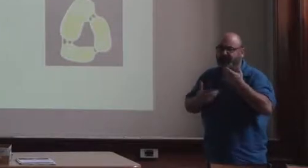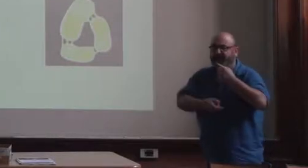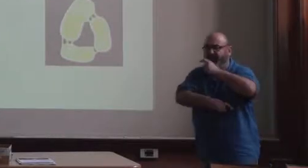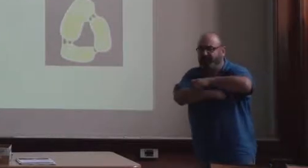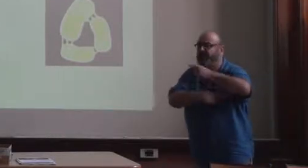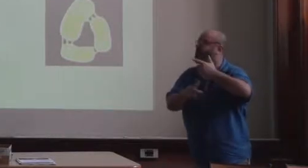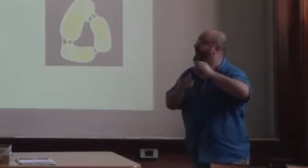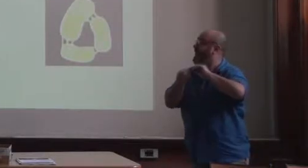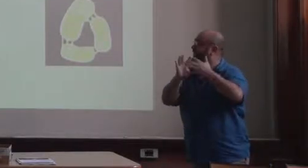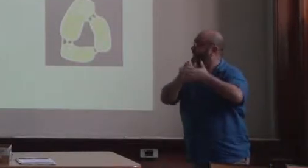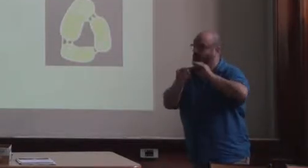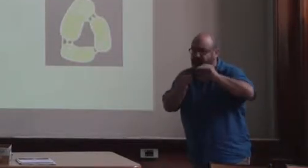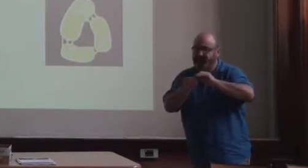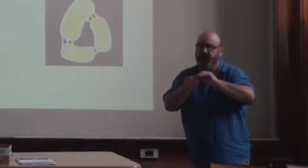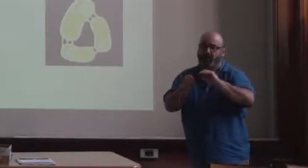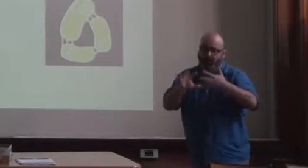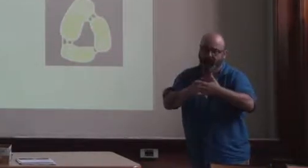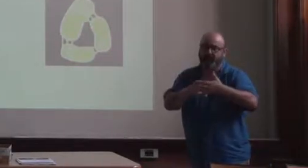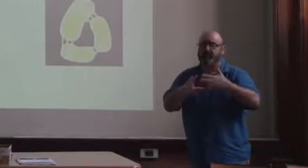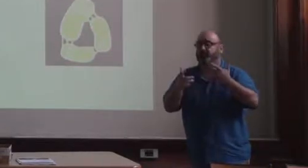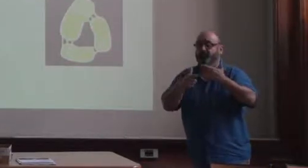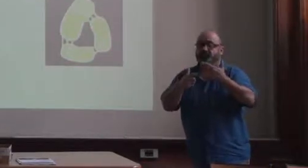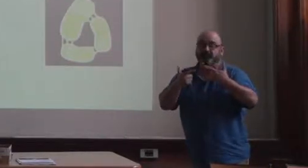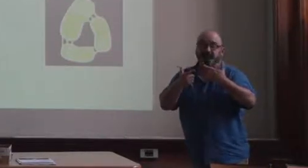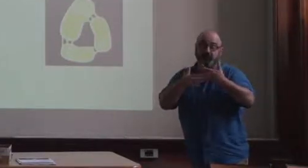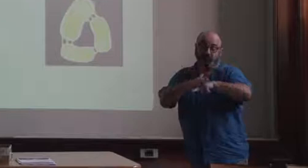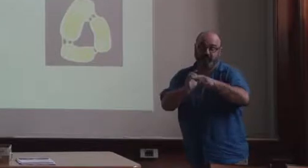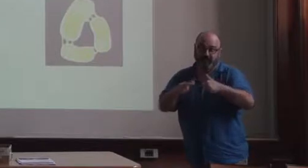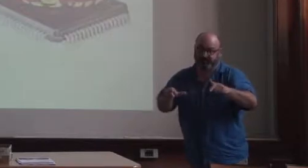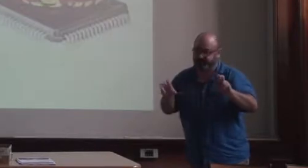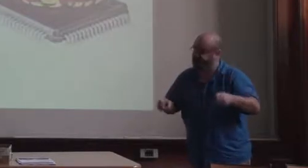des objets, le web et tout ce qui est logiciel libre.